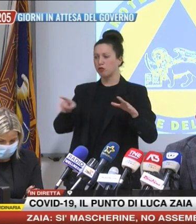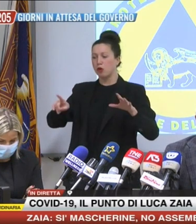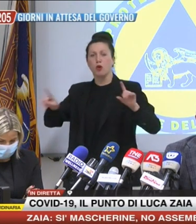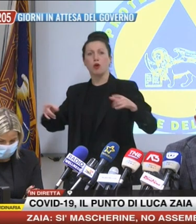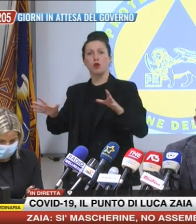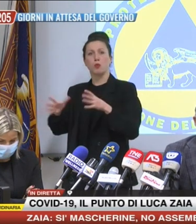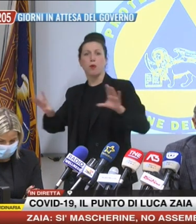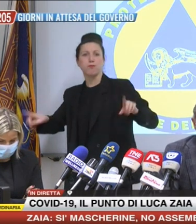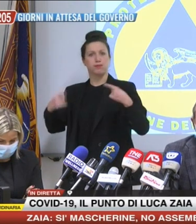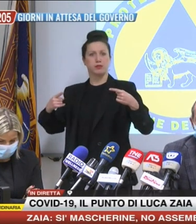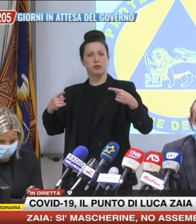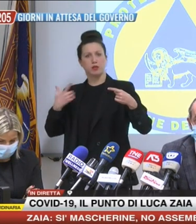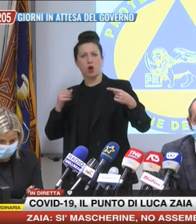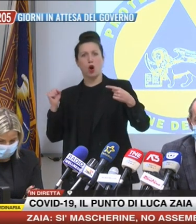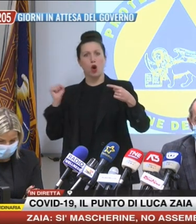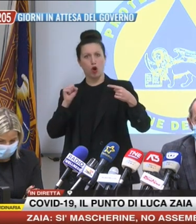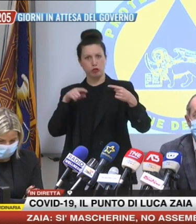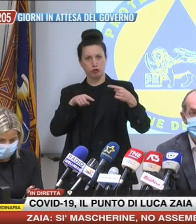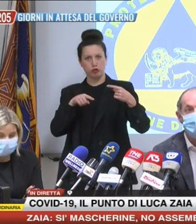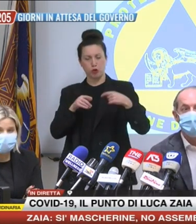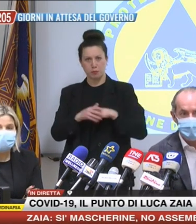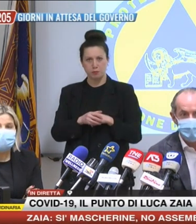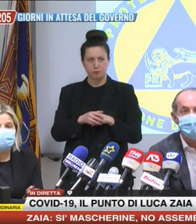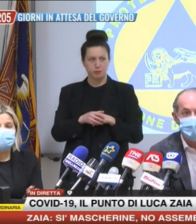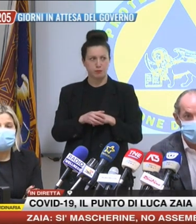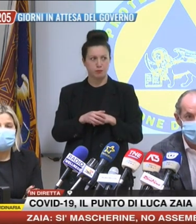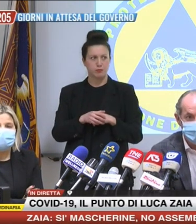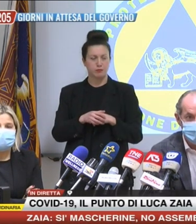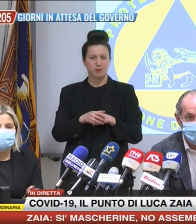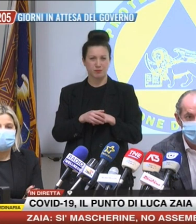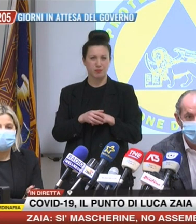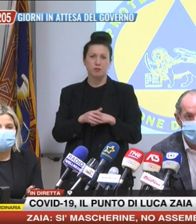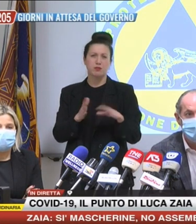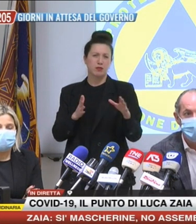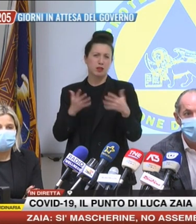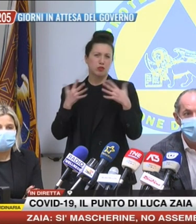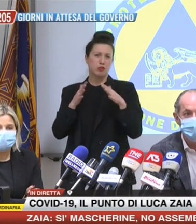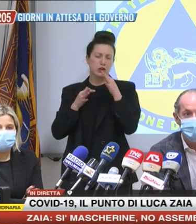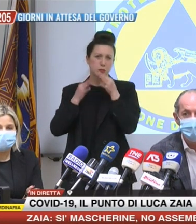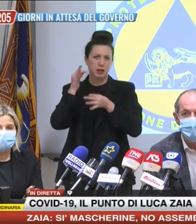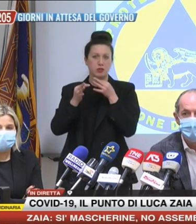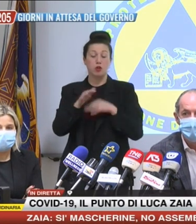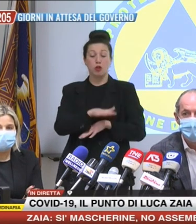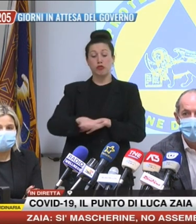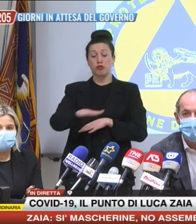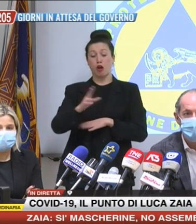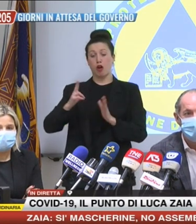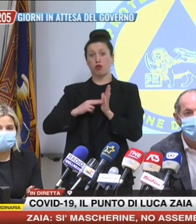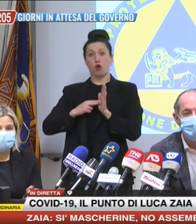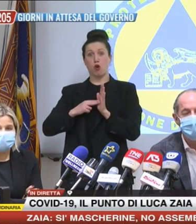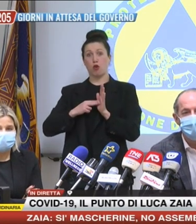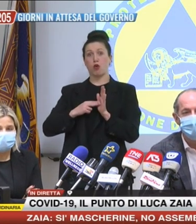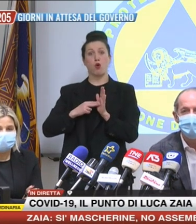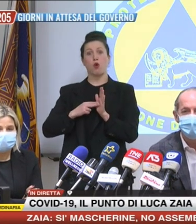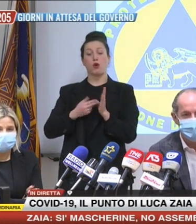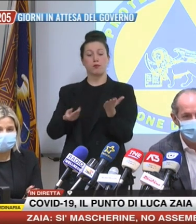po' la motivazione che io vi ho sempre detto, nel momento in cui viene fissata una zona, una colorazione, tu